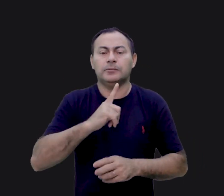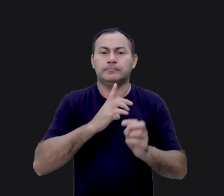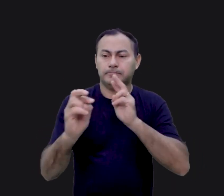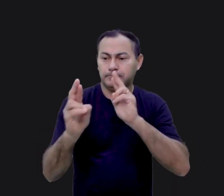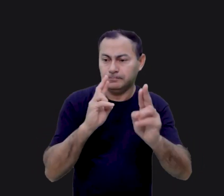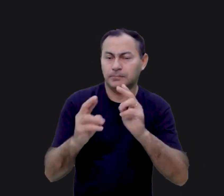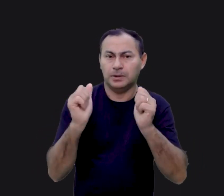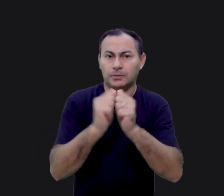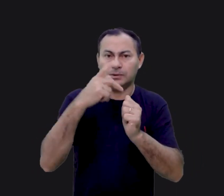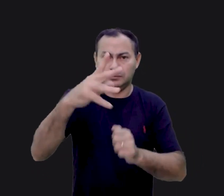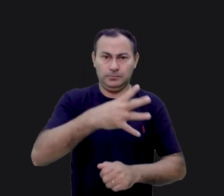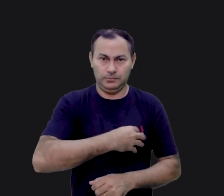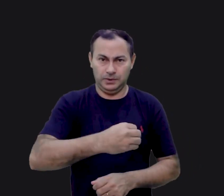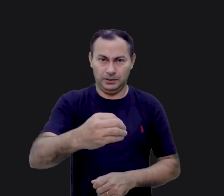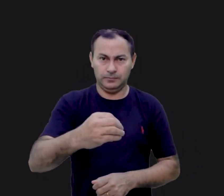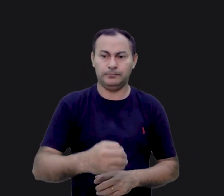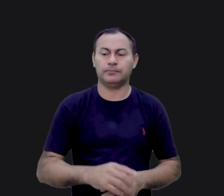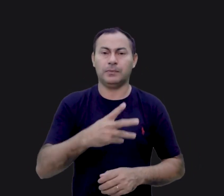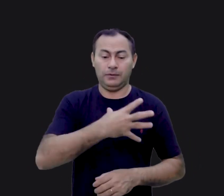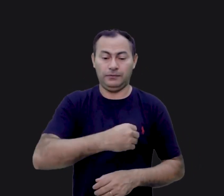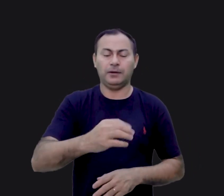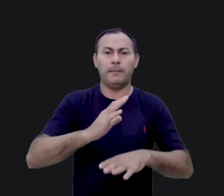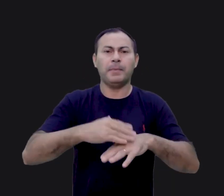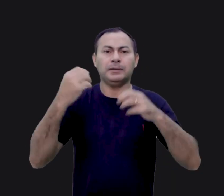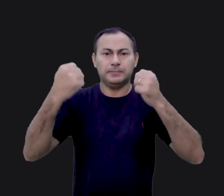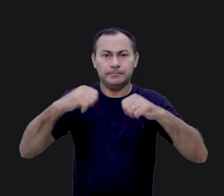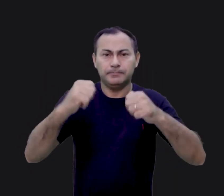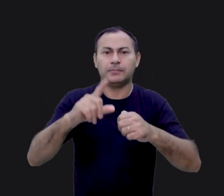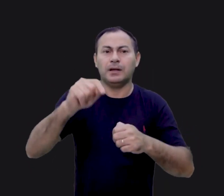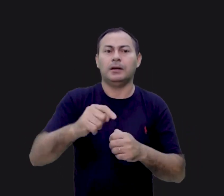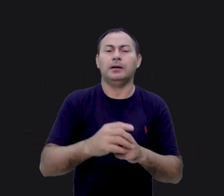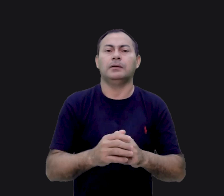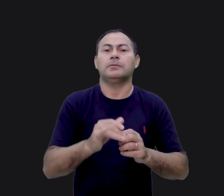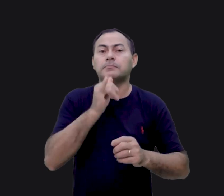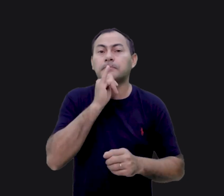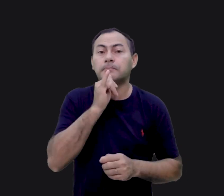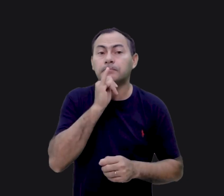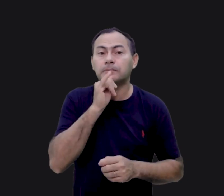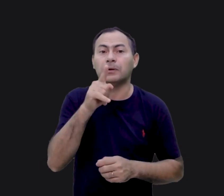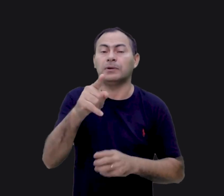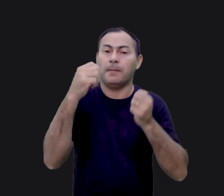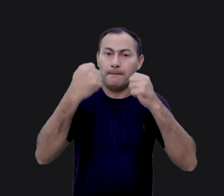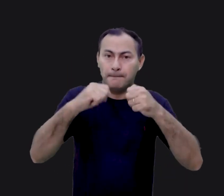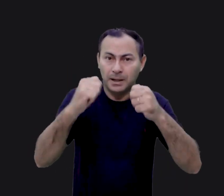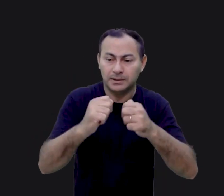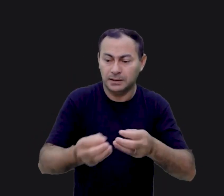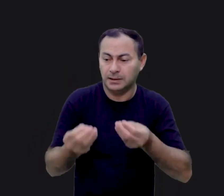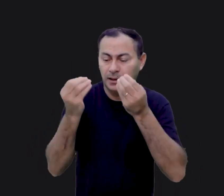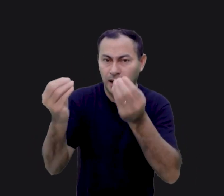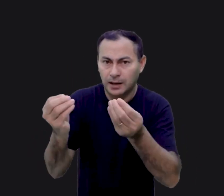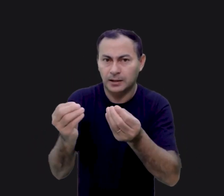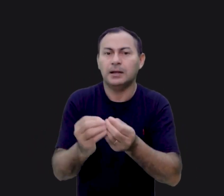devem ter um relacionamento com seus filhos O que os filhos mais precisam é de um exemplo você precisa dar